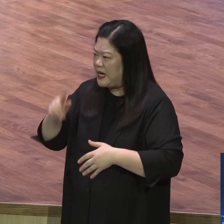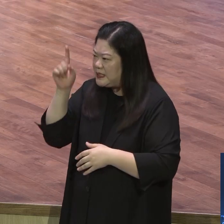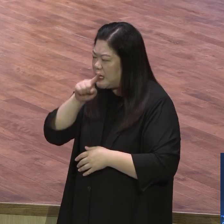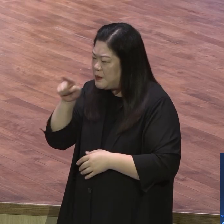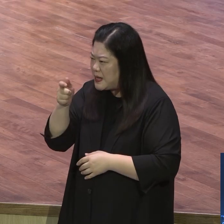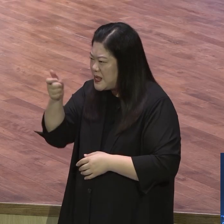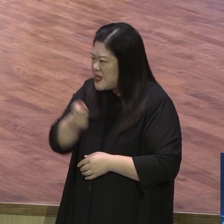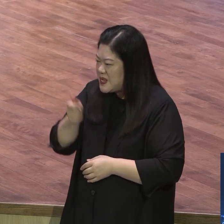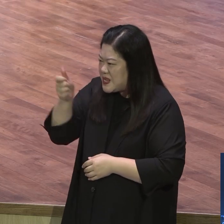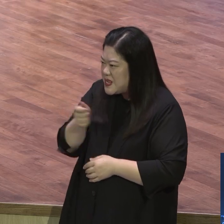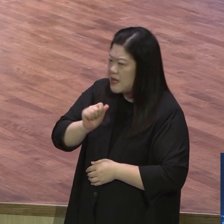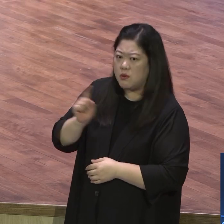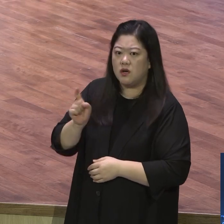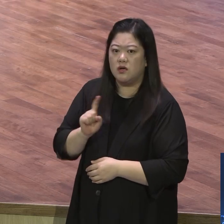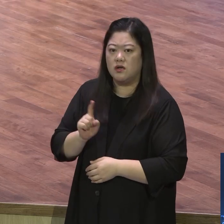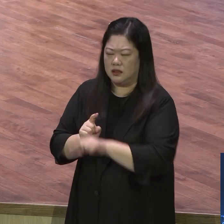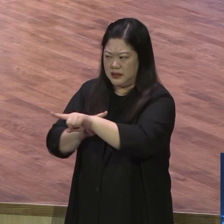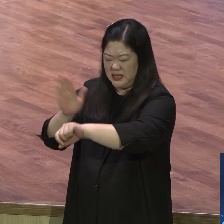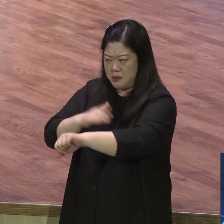율법 이런 거 없나